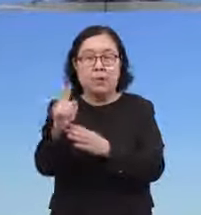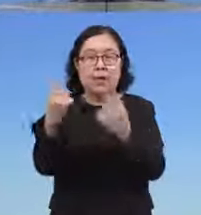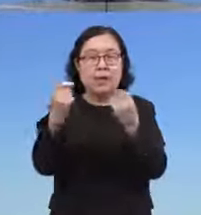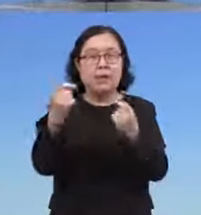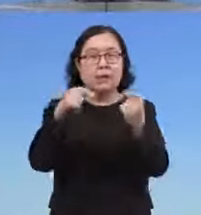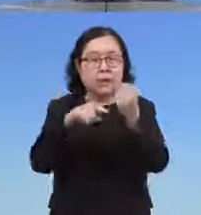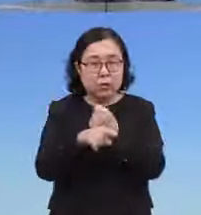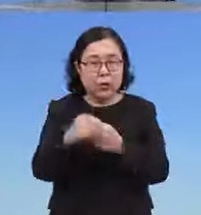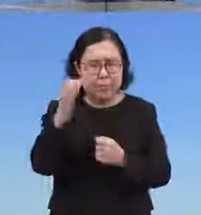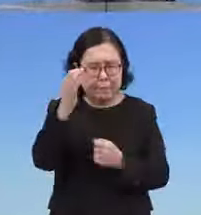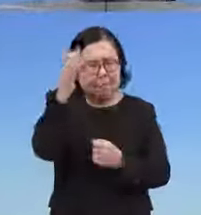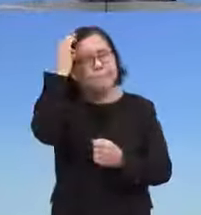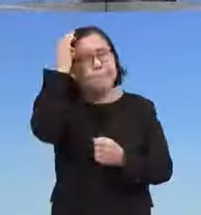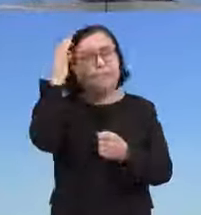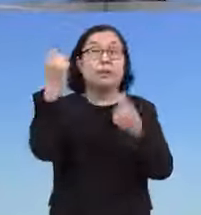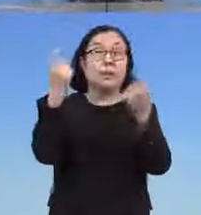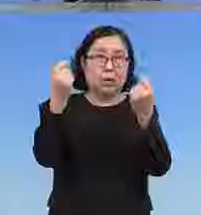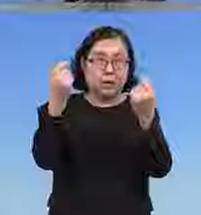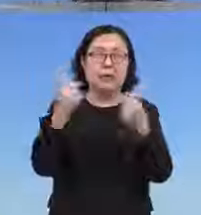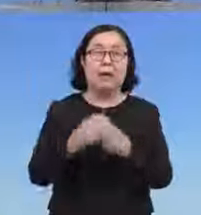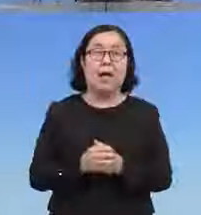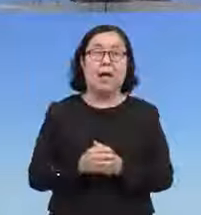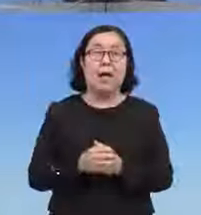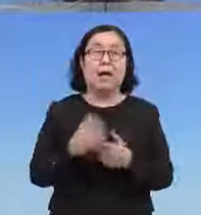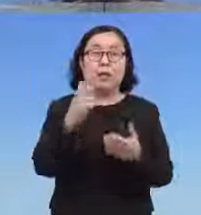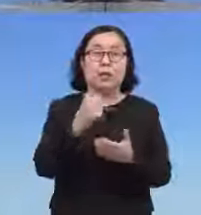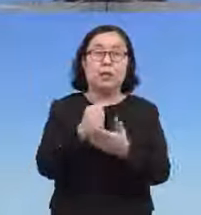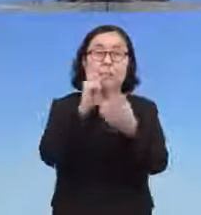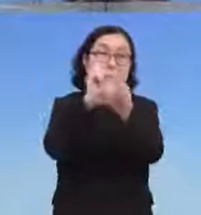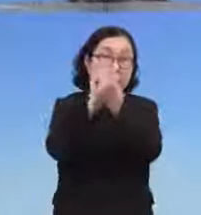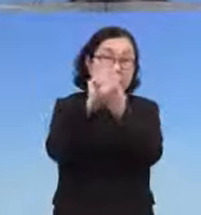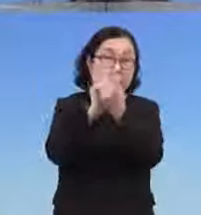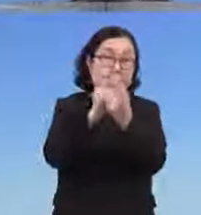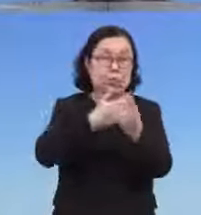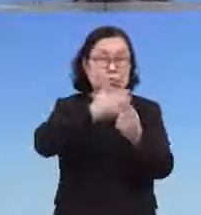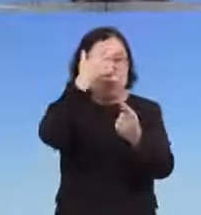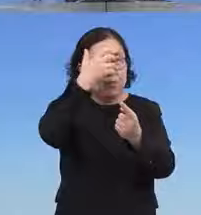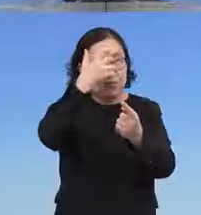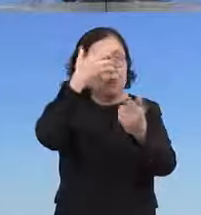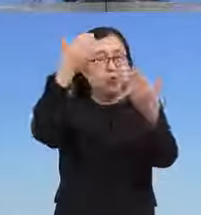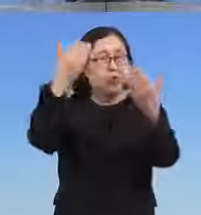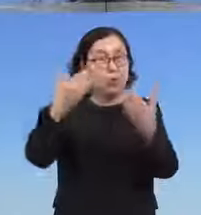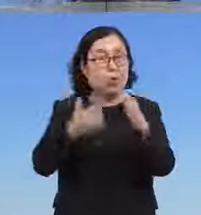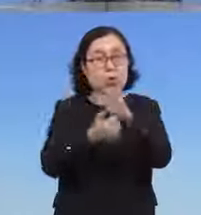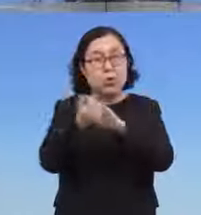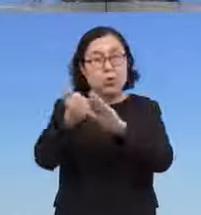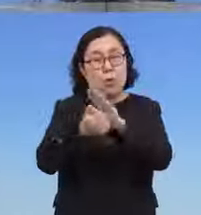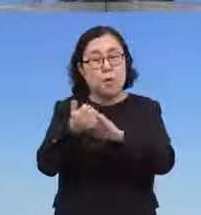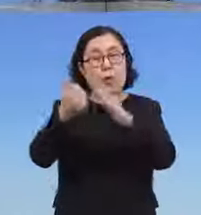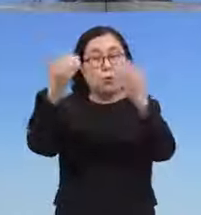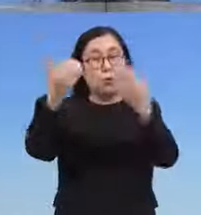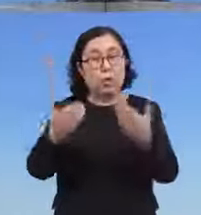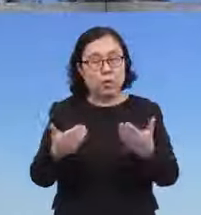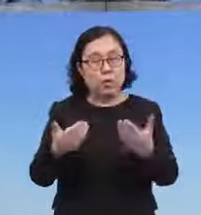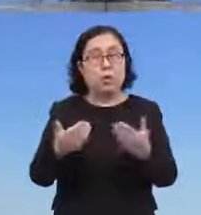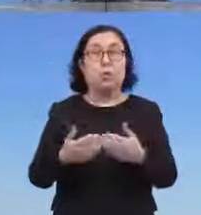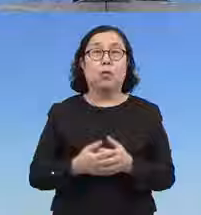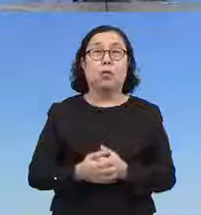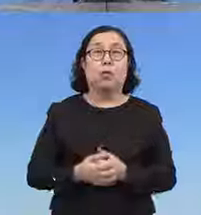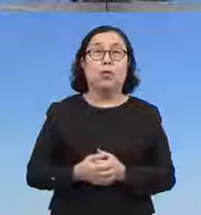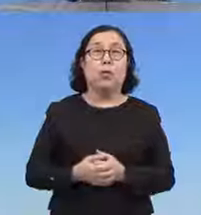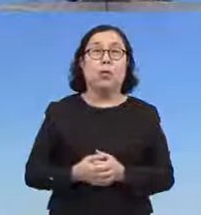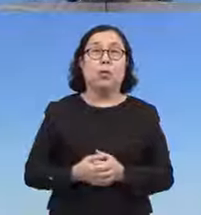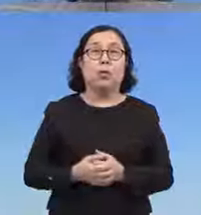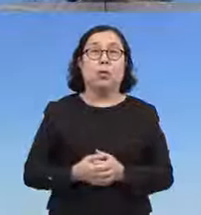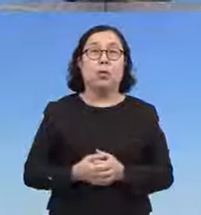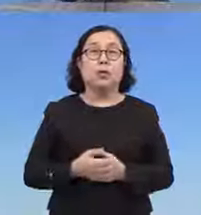이런 의미였구나. 주님을 만나면 이런 꿈을 그려주시고 소망을 그려주시고 꿈으로 그렇게 나아가도